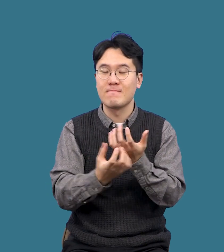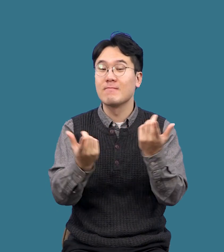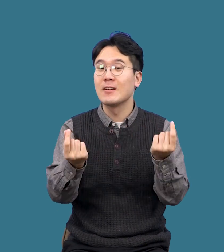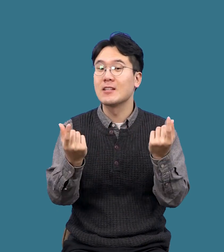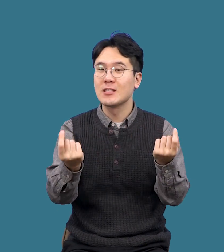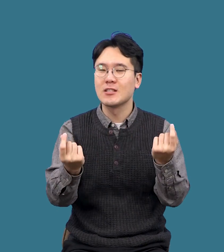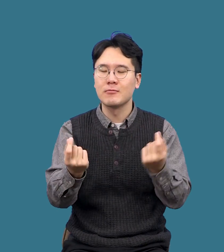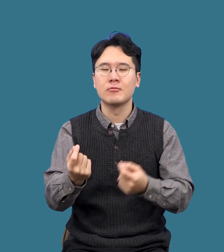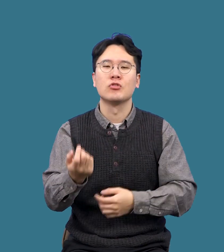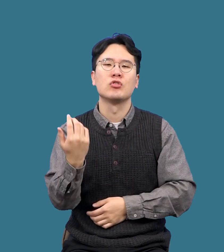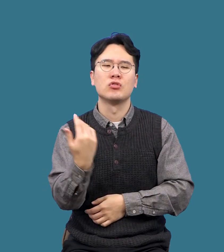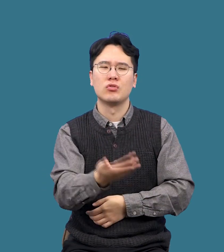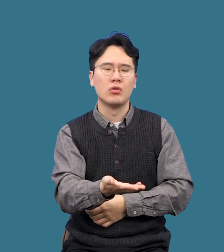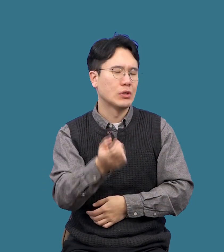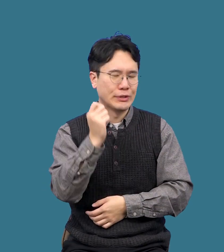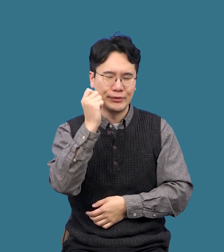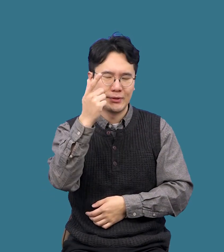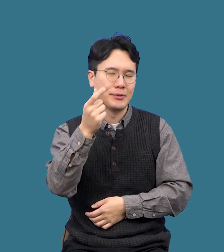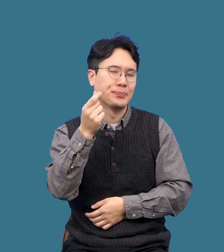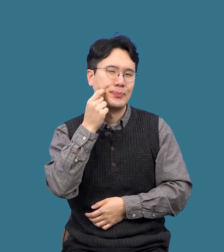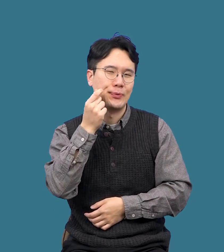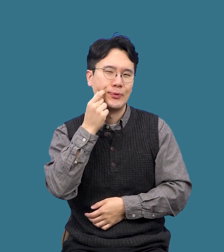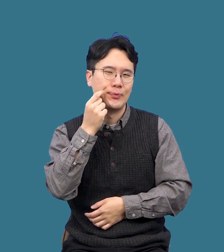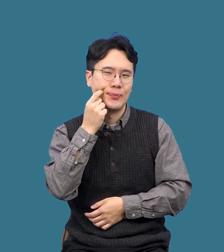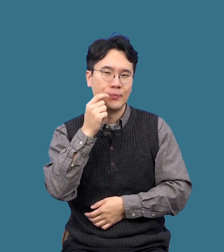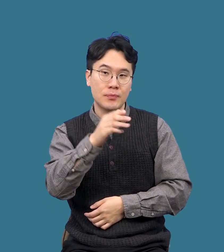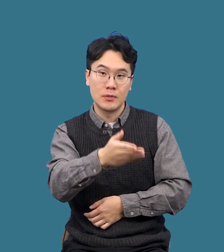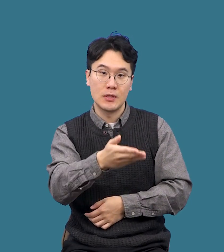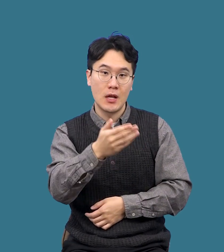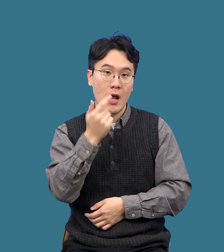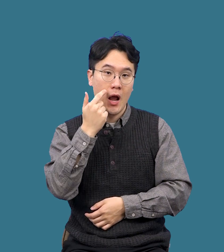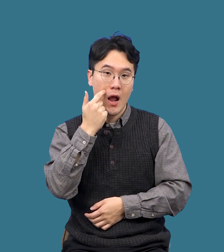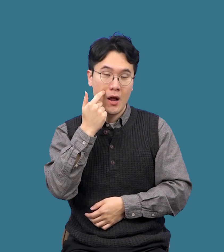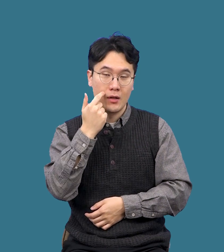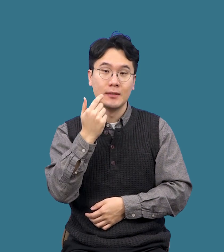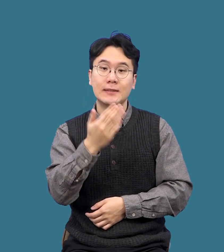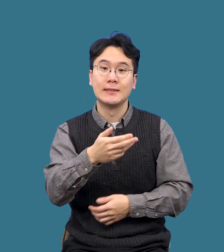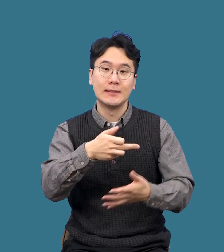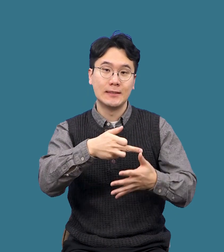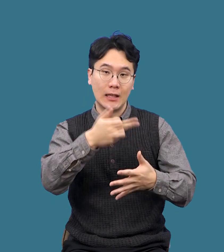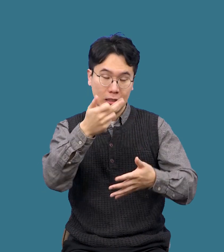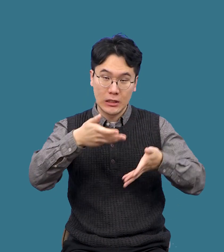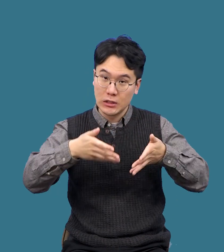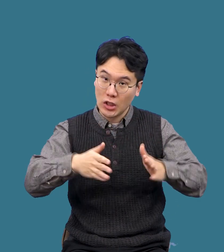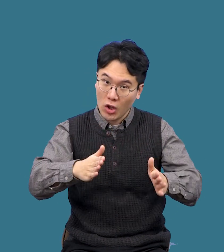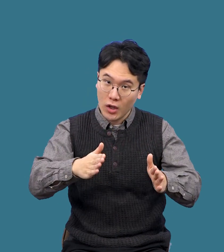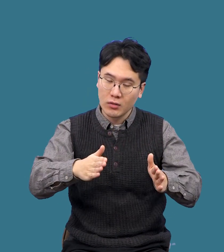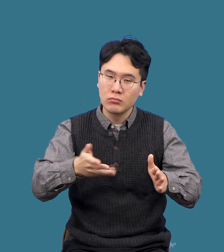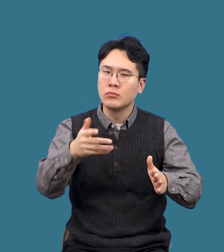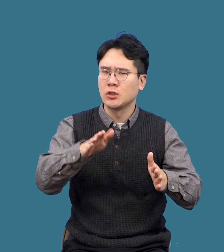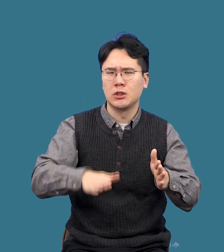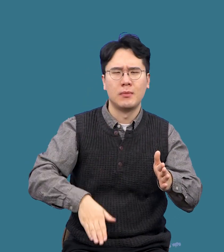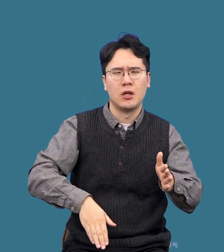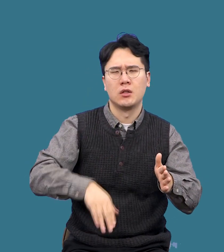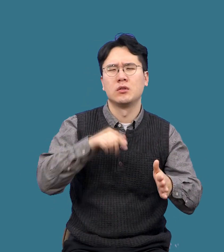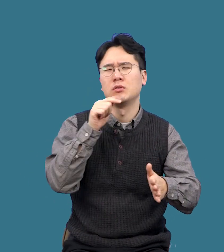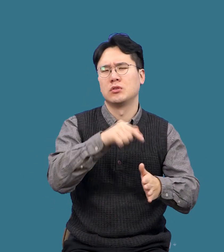장자로 태어나서 자연히 장자의 지위를 가져야 하지만 그렇지 못하리니 네가 아버지의 침상에